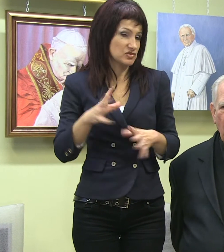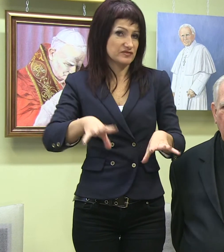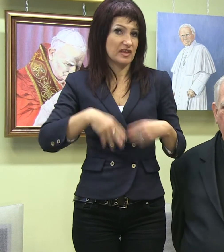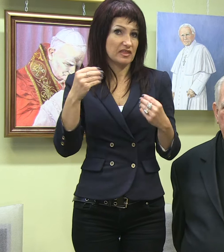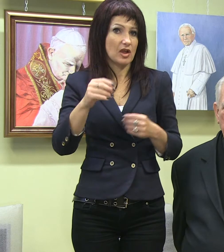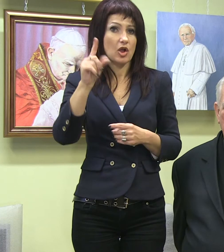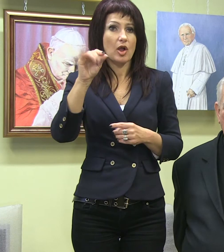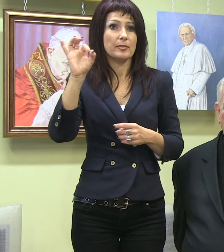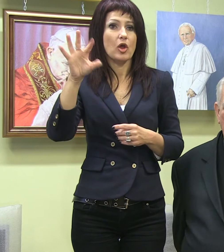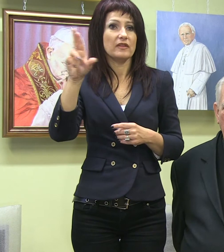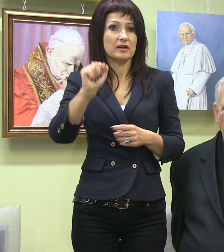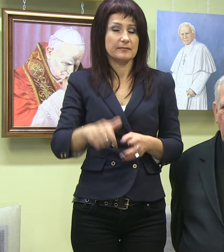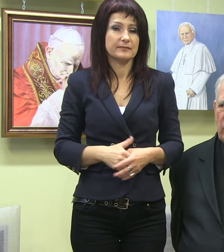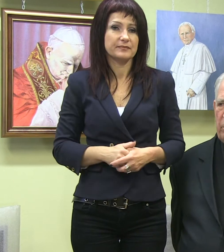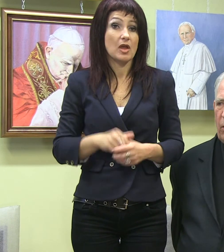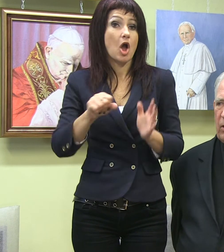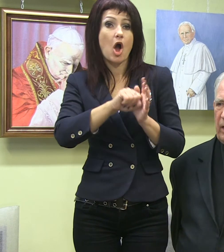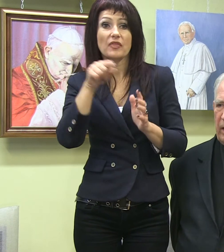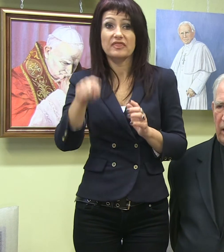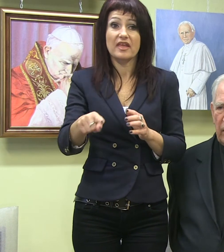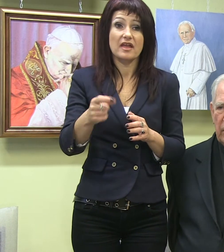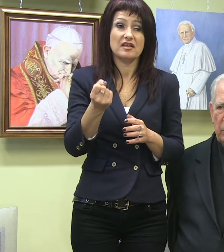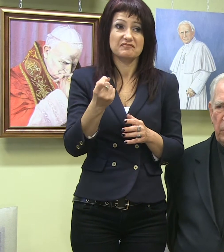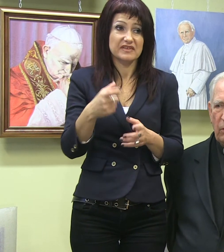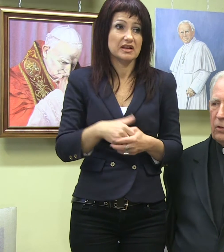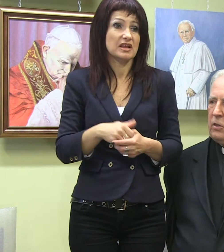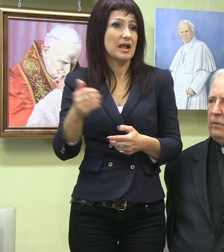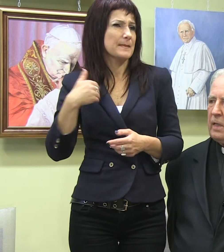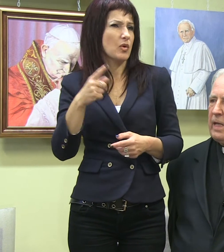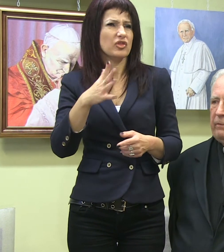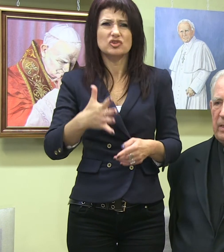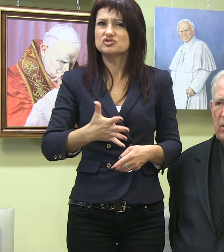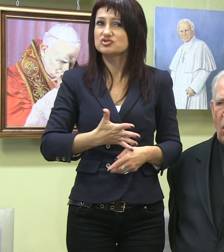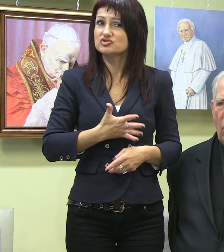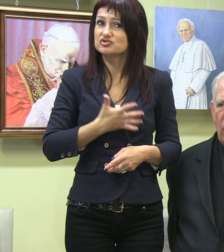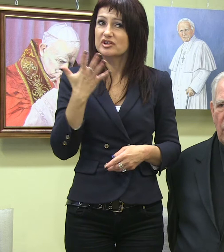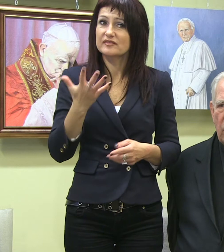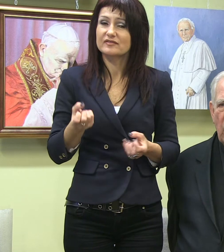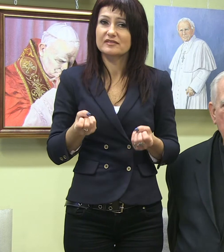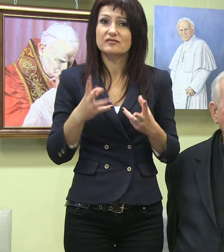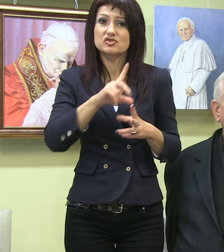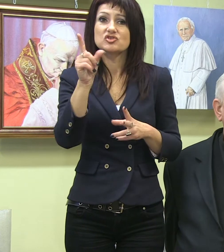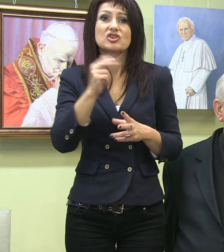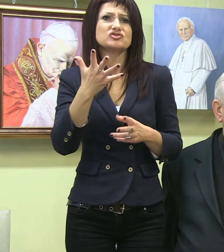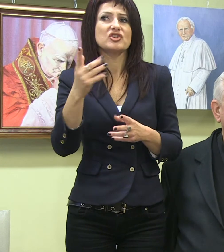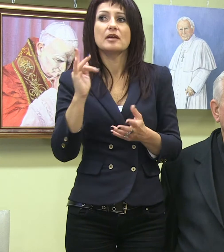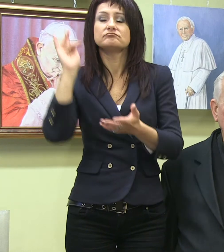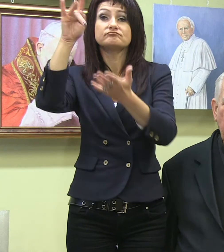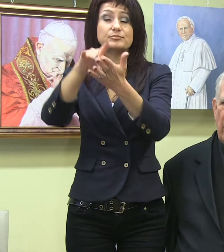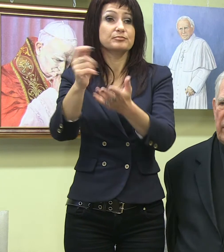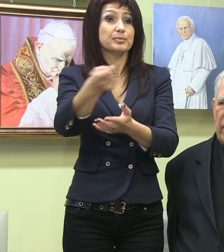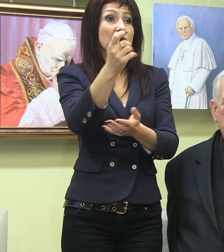świętego Piotra. I od tej pory było to dziwne zjawisko, że gdzie pojawił